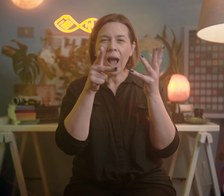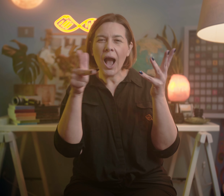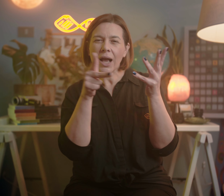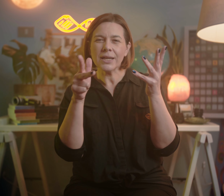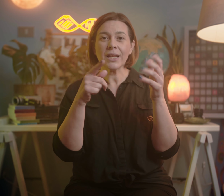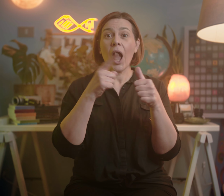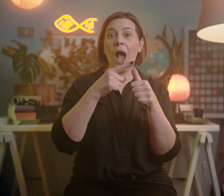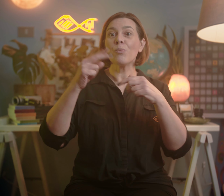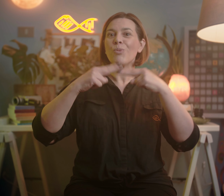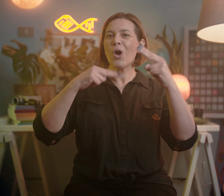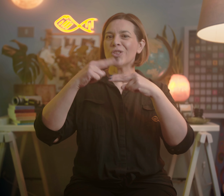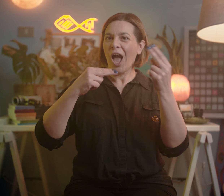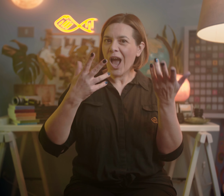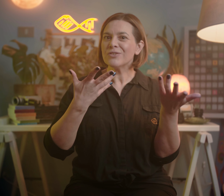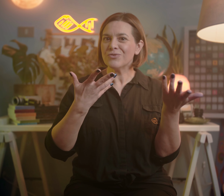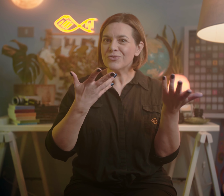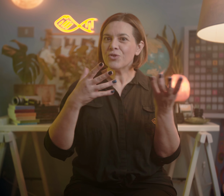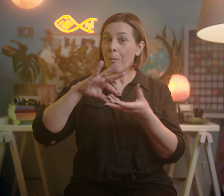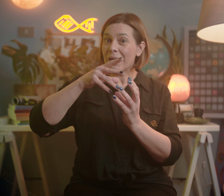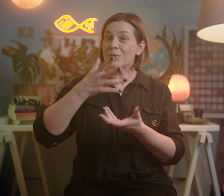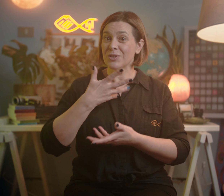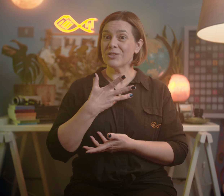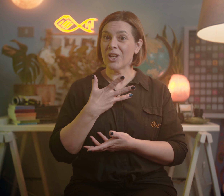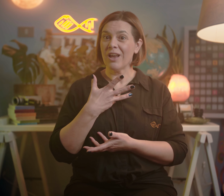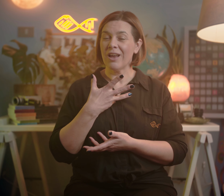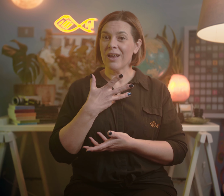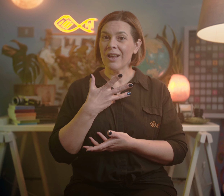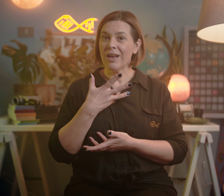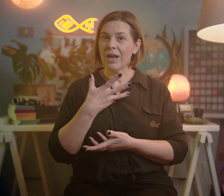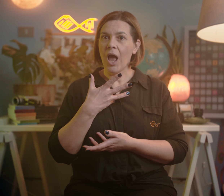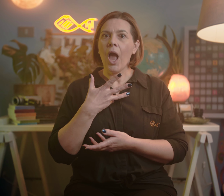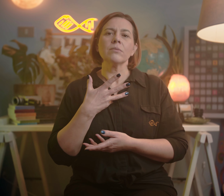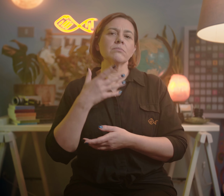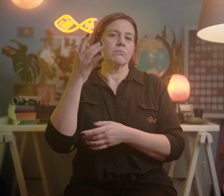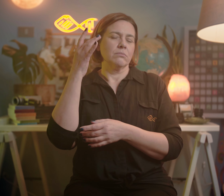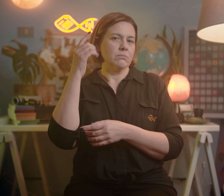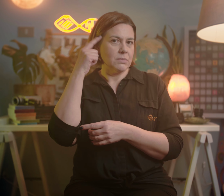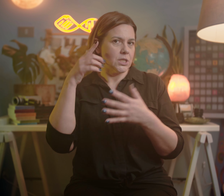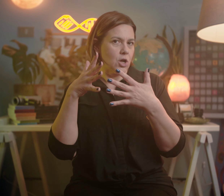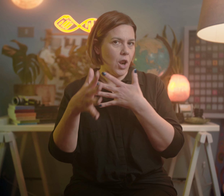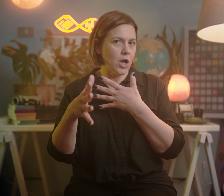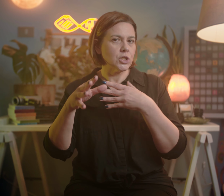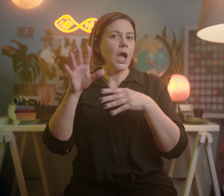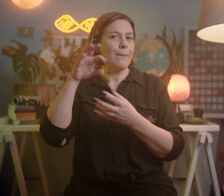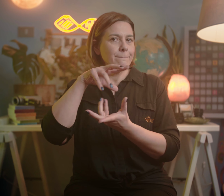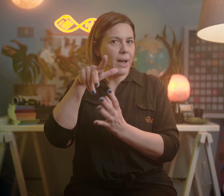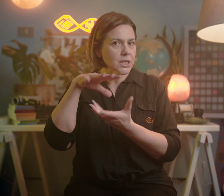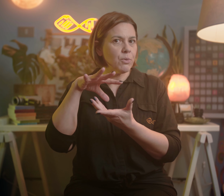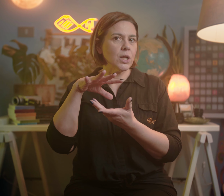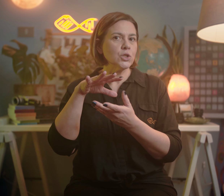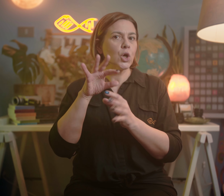montaggio. Ricordiamoci certo che la manipolazione psicologica è definita come un